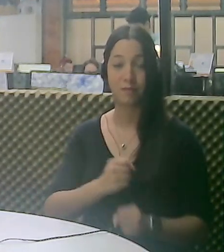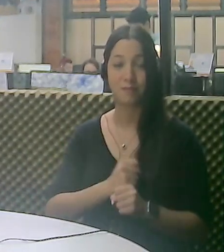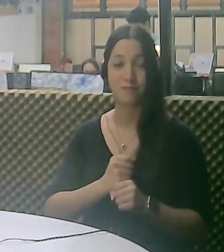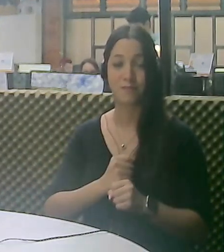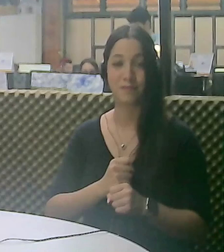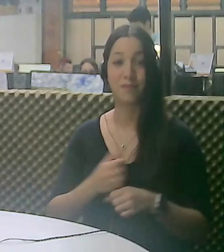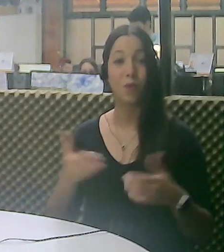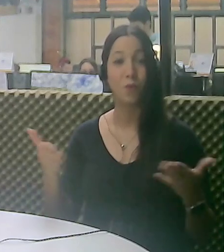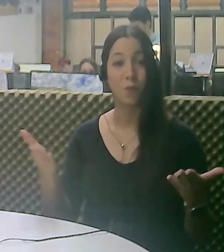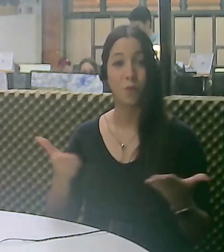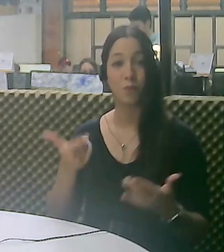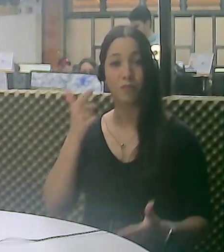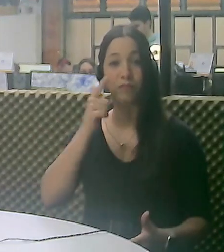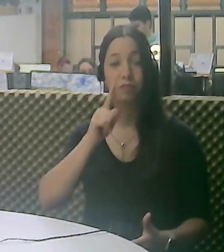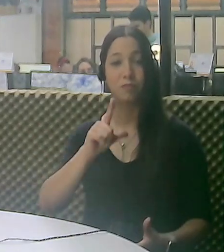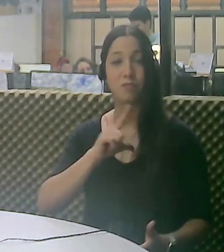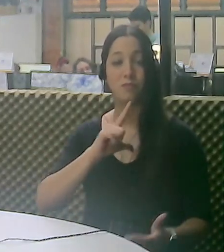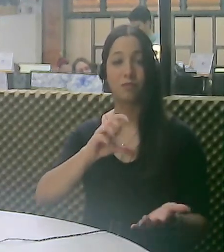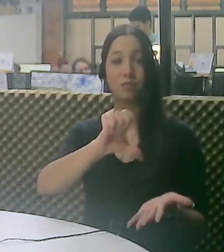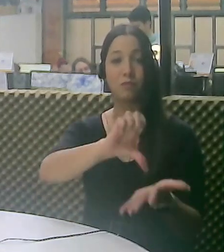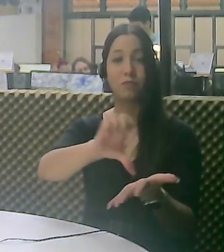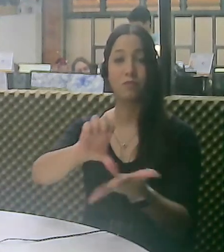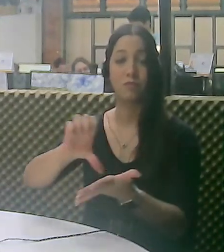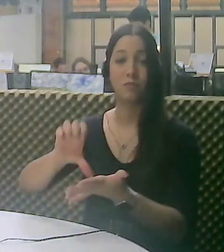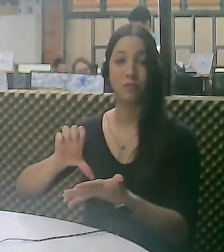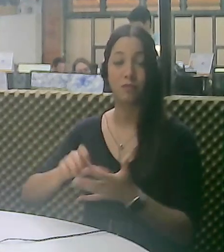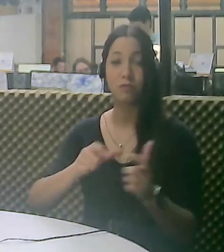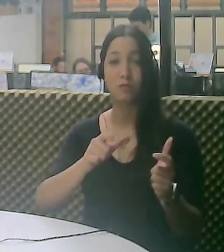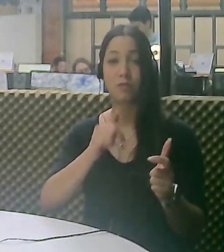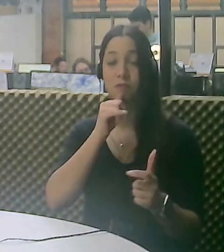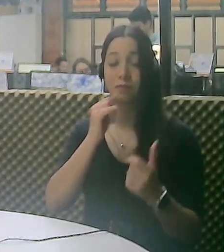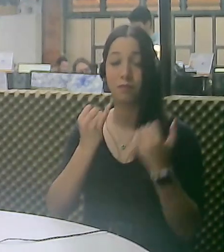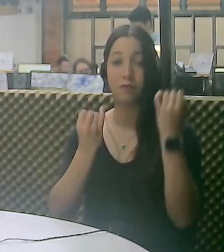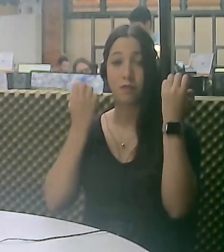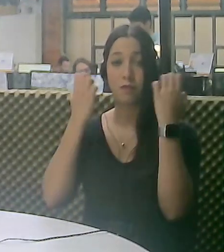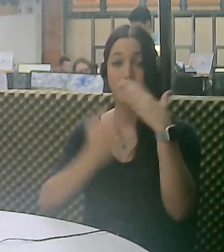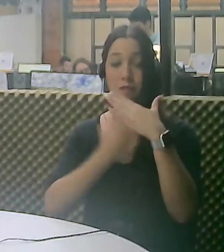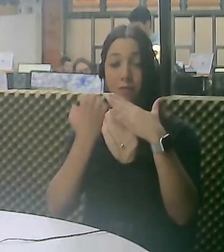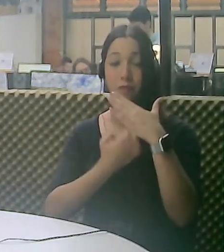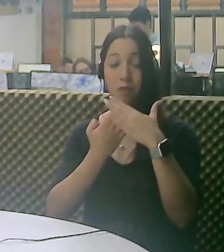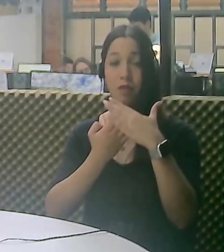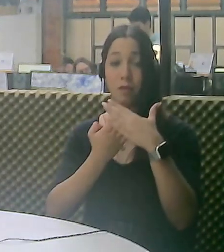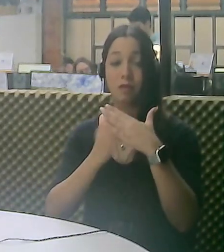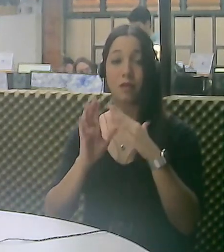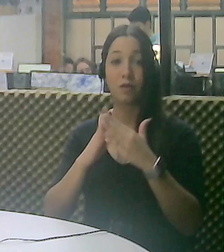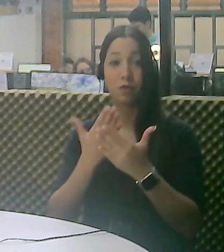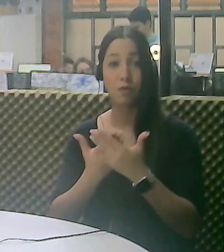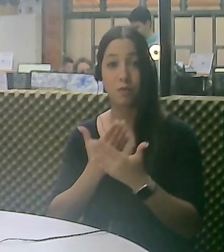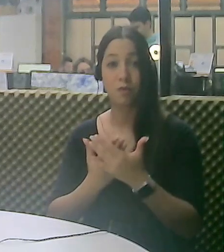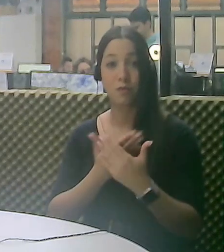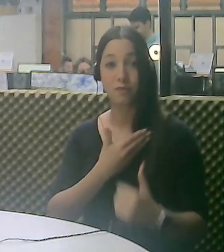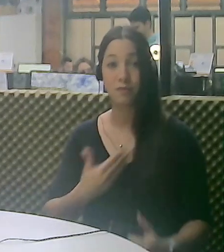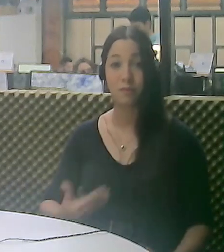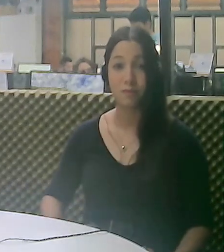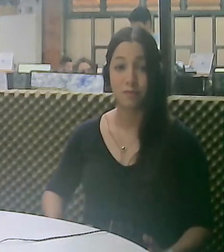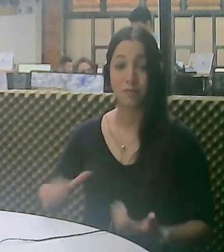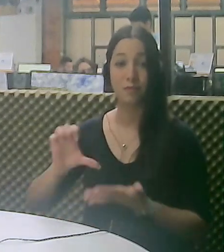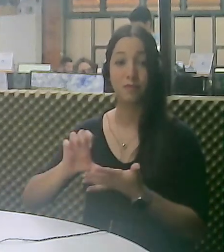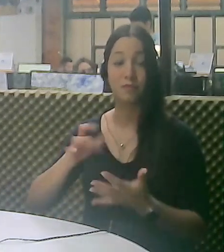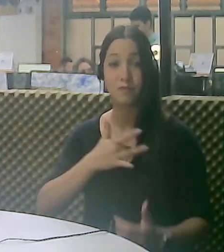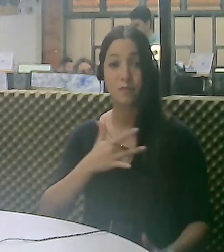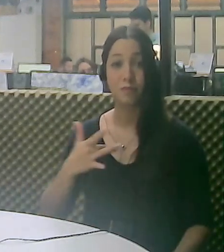Hoje, é possível encontrar pontos de coleta em locais como empresas, escolas, órgãos públicos, unidades de